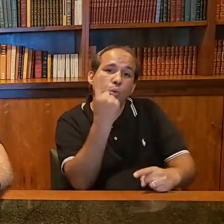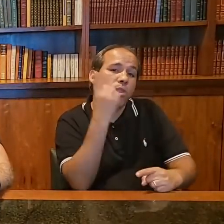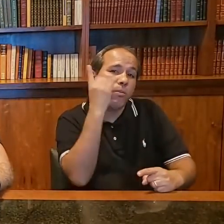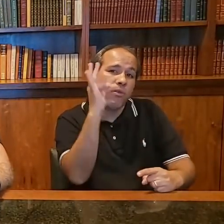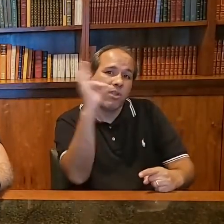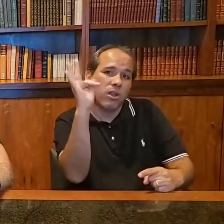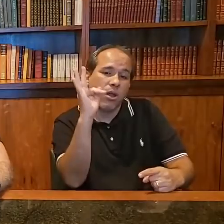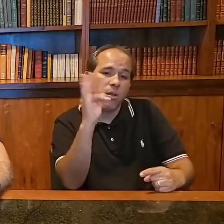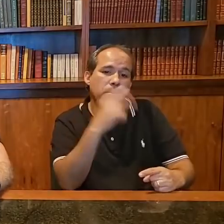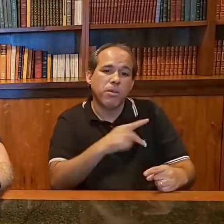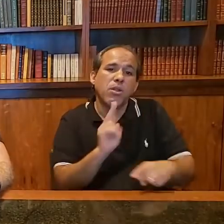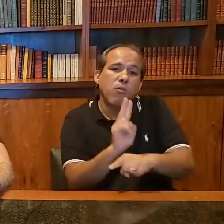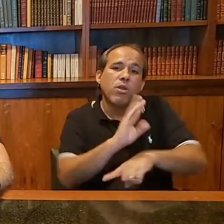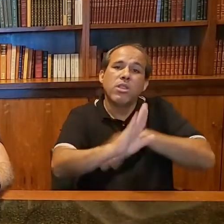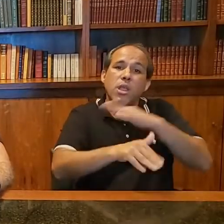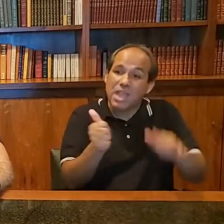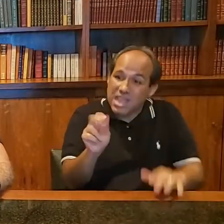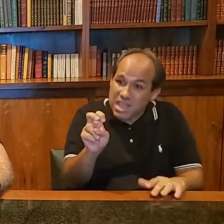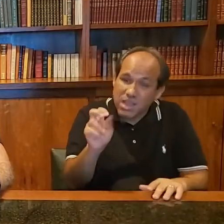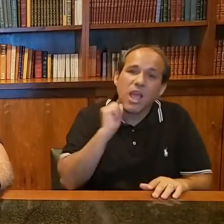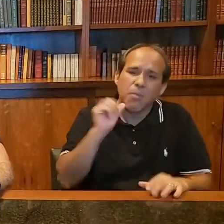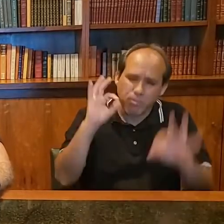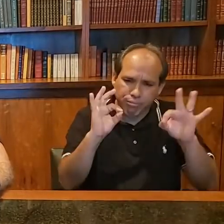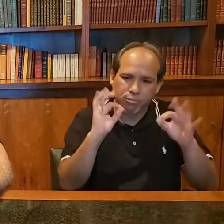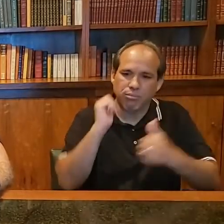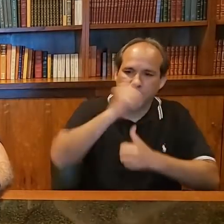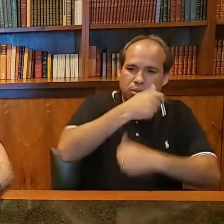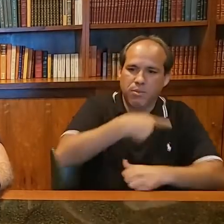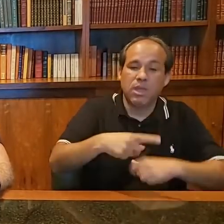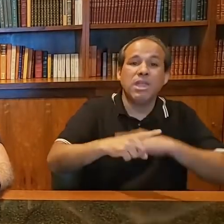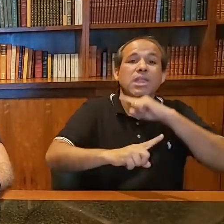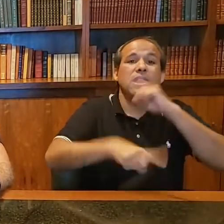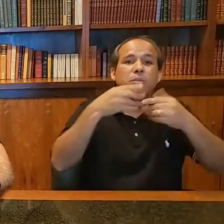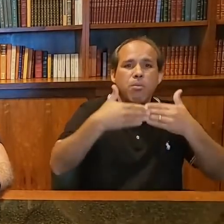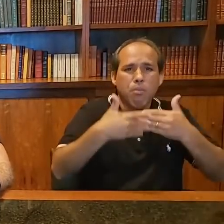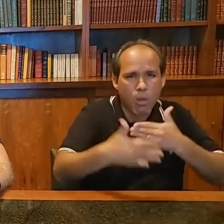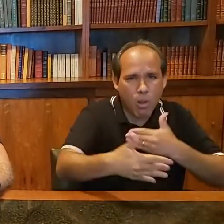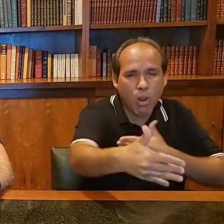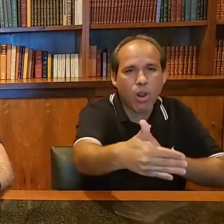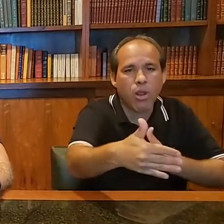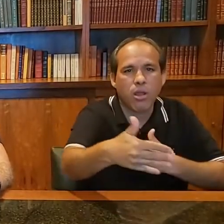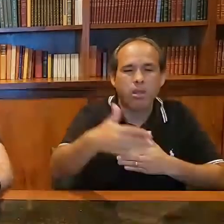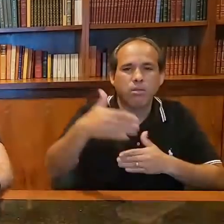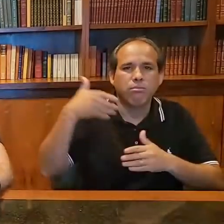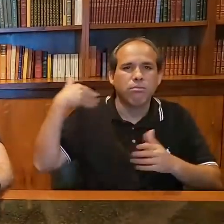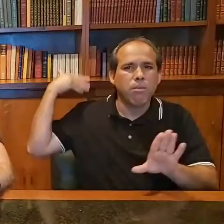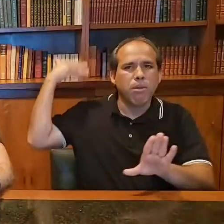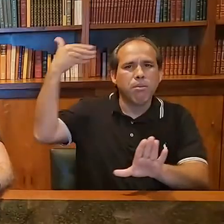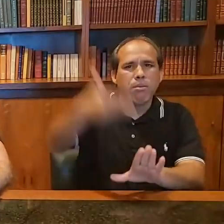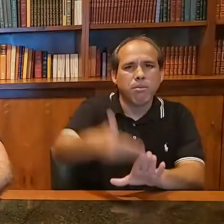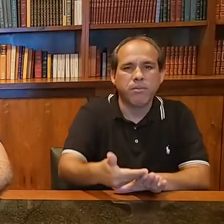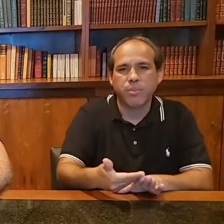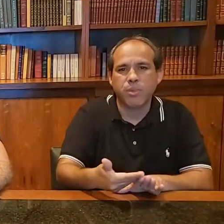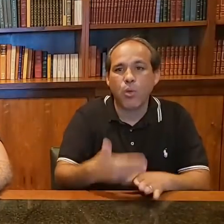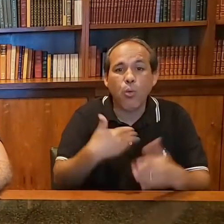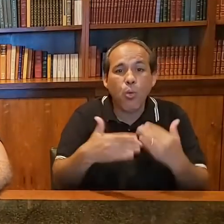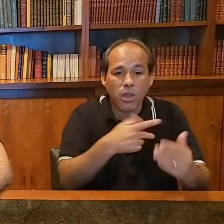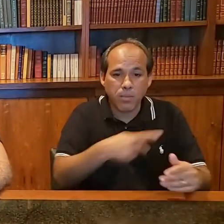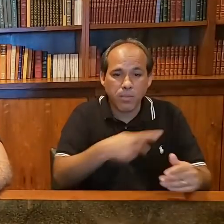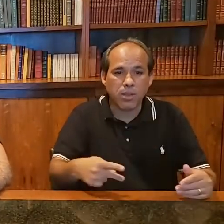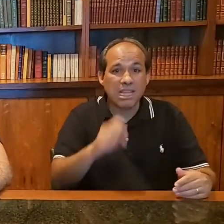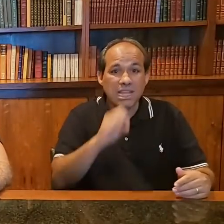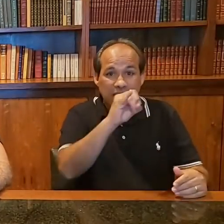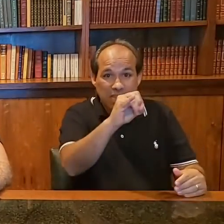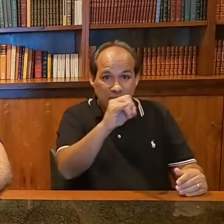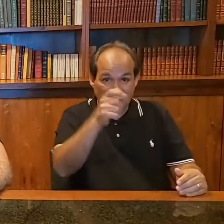15. E todos os presidentes da República, dali para frente, né? Não tinha... Quando é ditadura, o ditador não